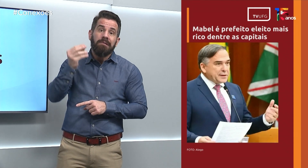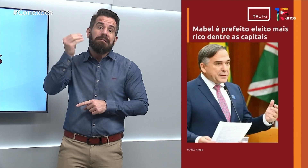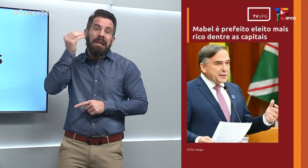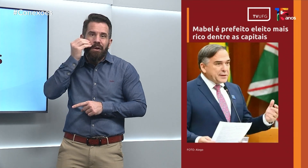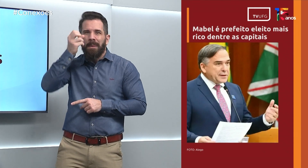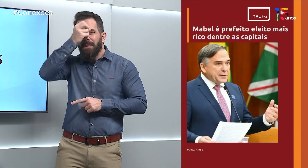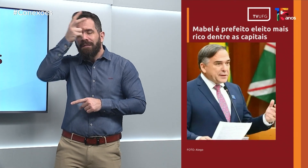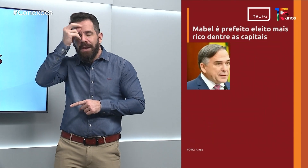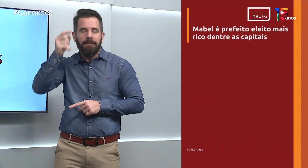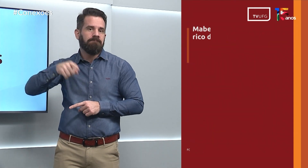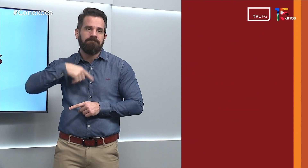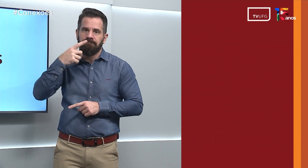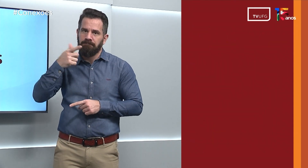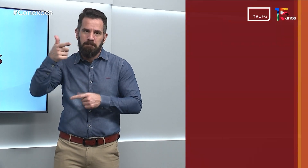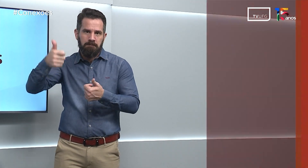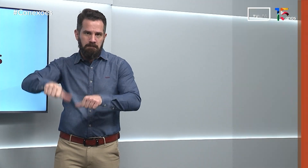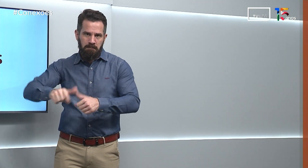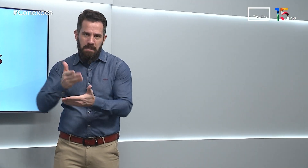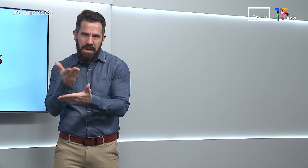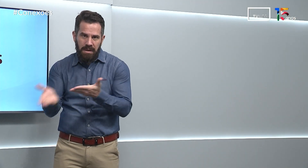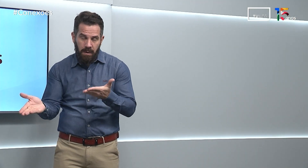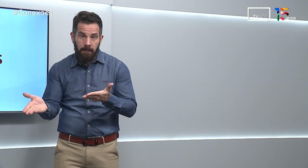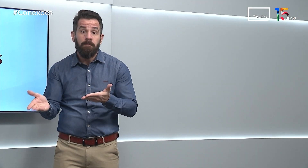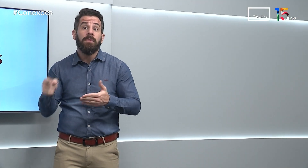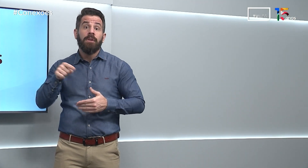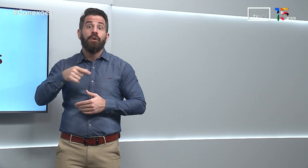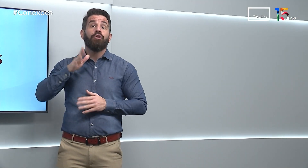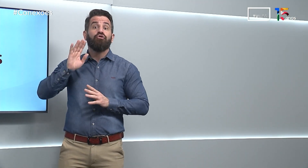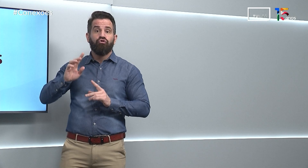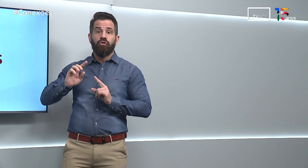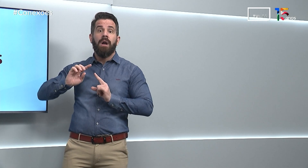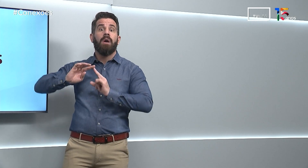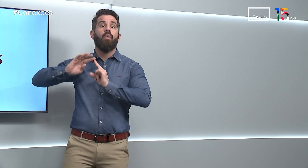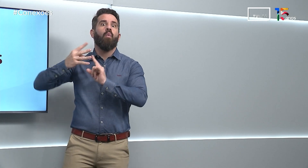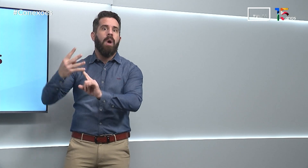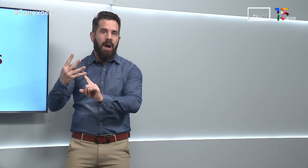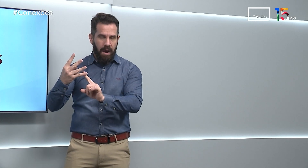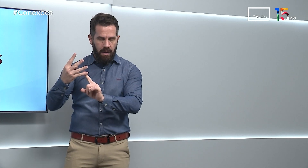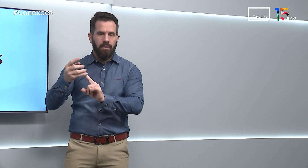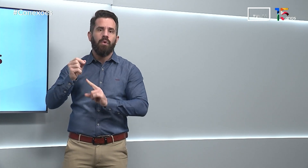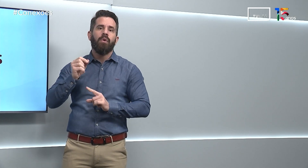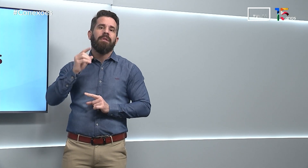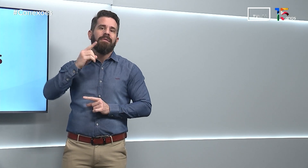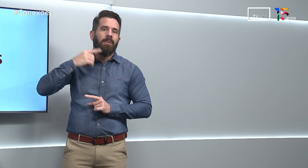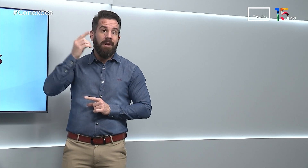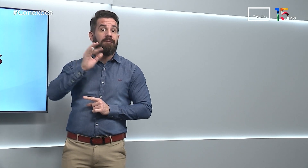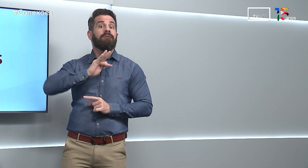eleito. Bom, e Mabel cumpriu 4 mandatos como deputado federal.